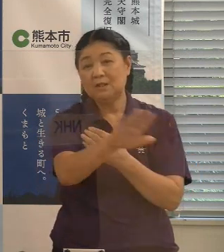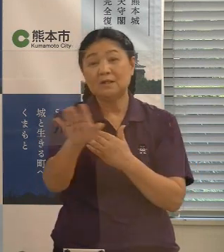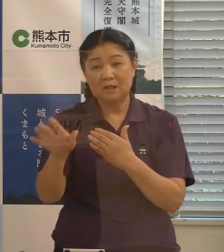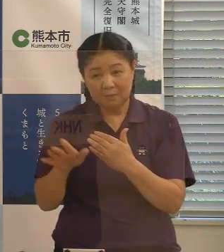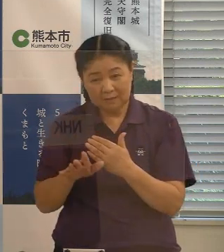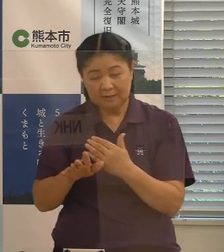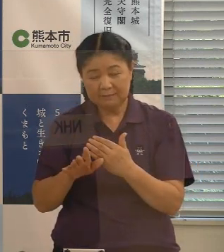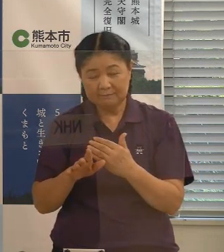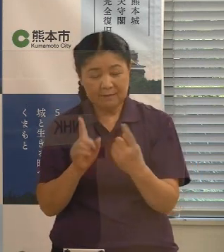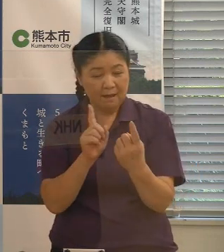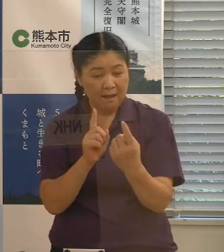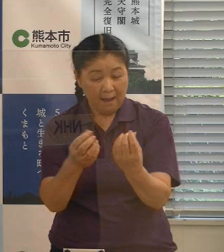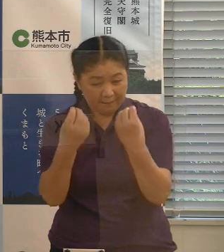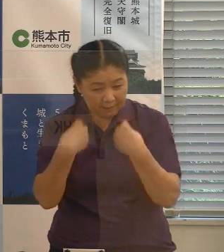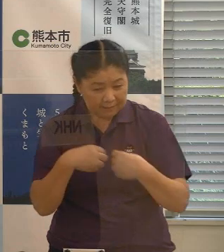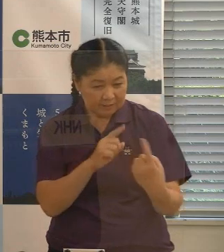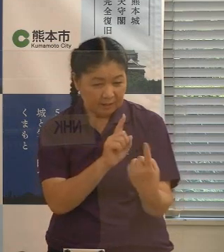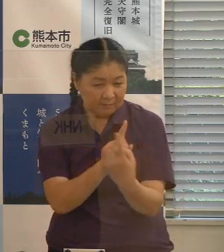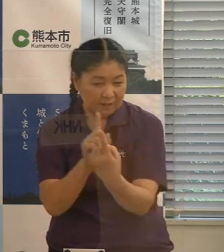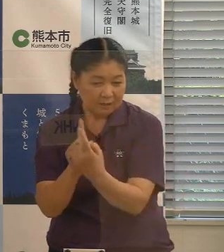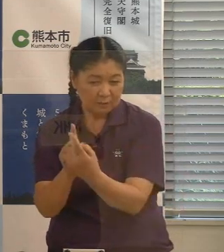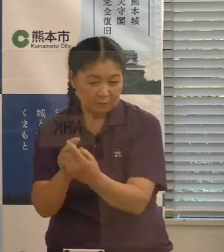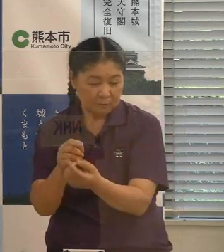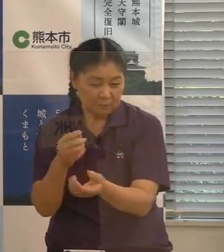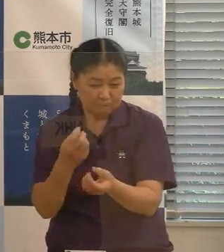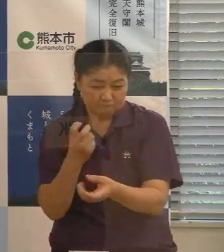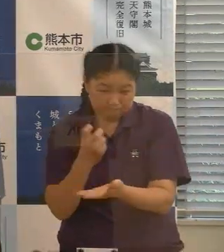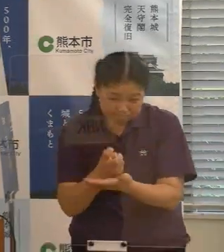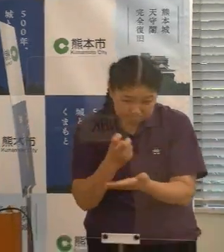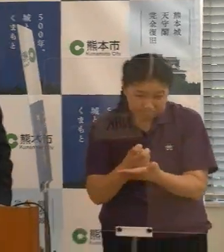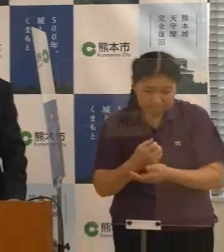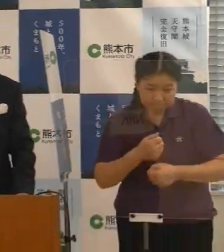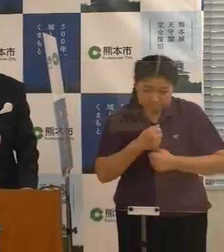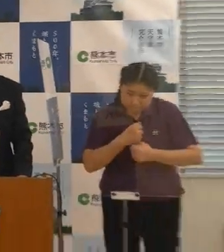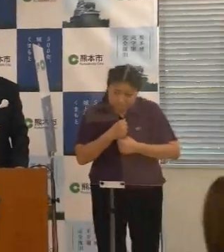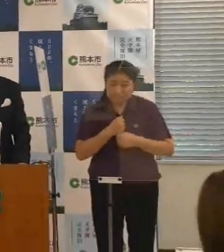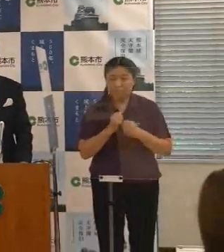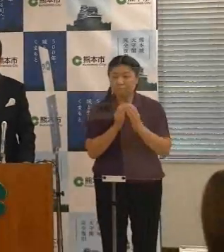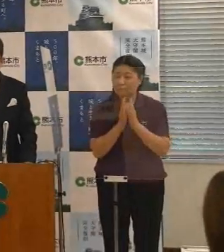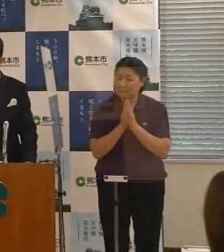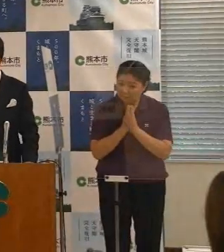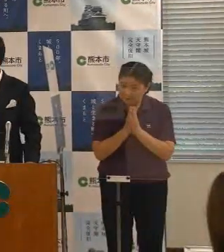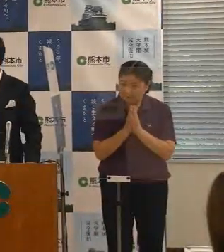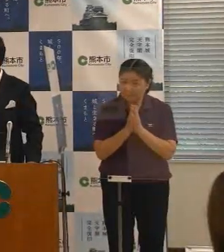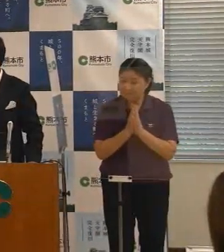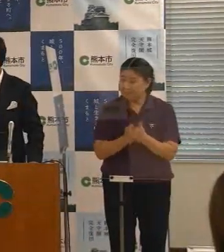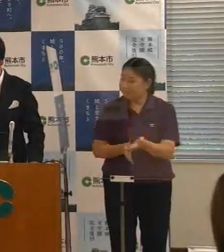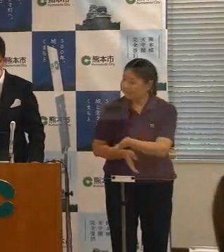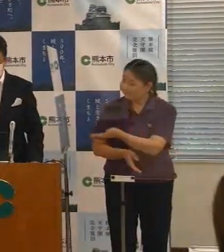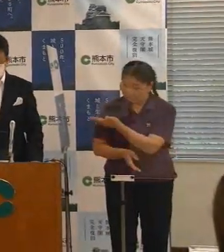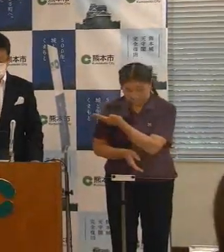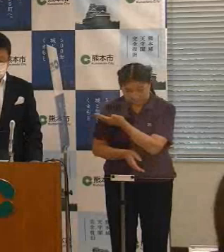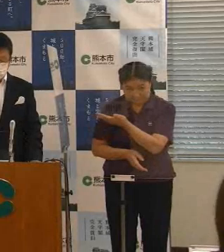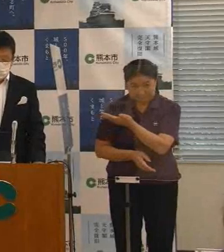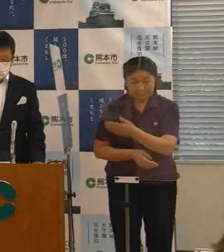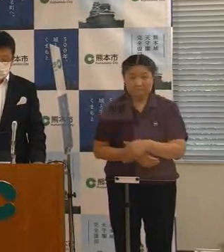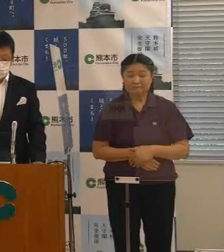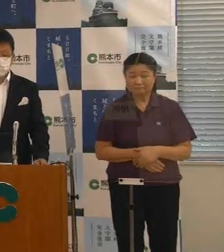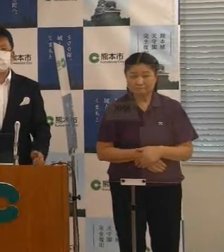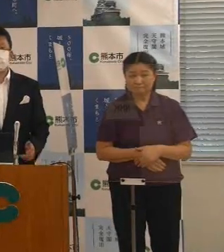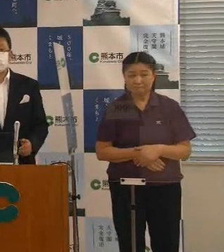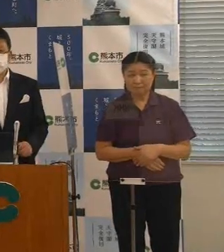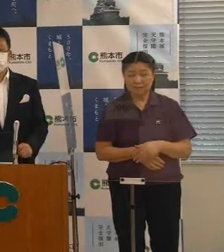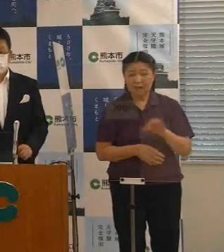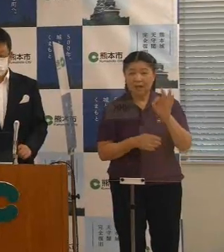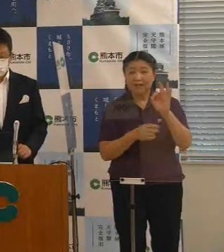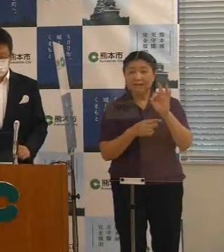様へ感染対策の徹底をお願い申し上げます。モニターにもございます通りですね、